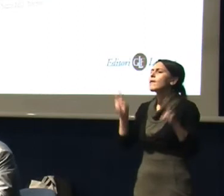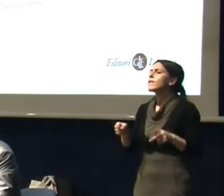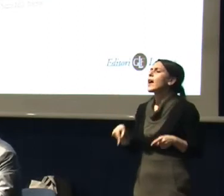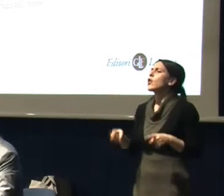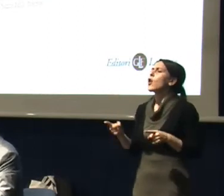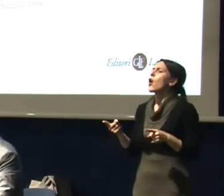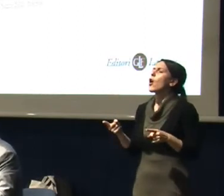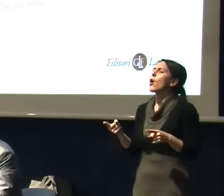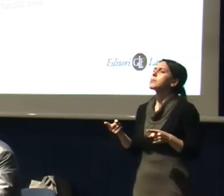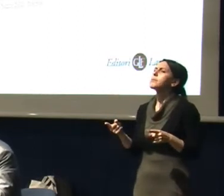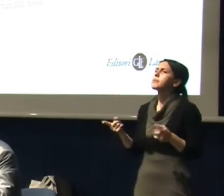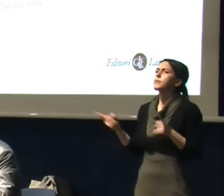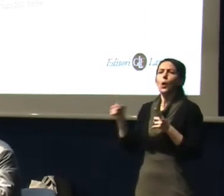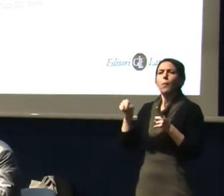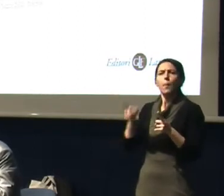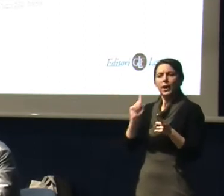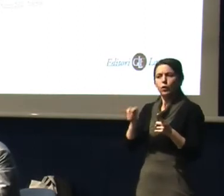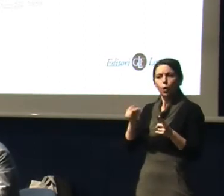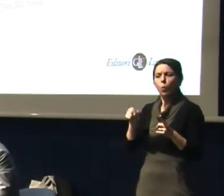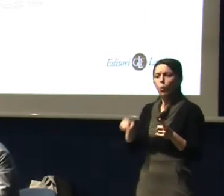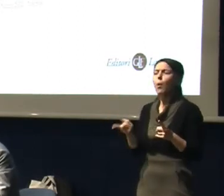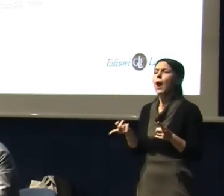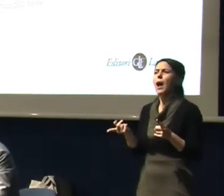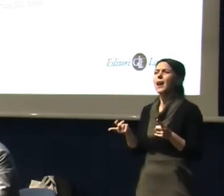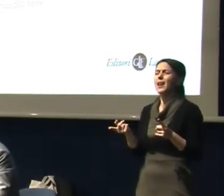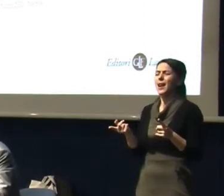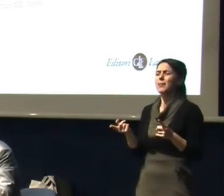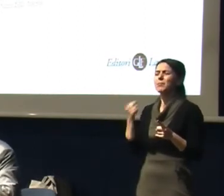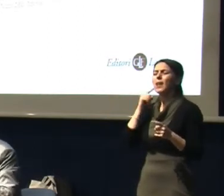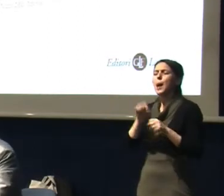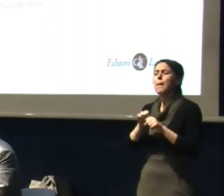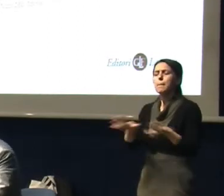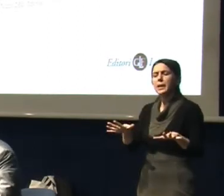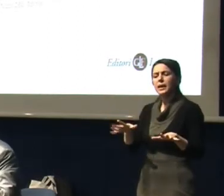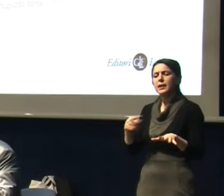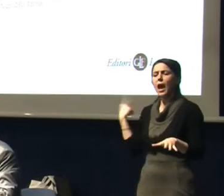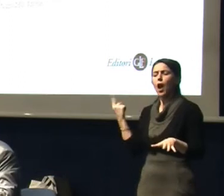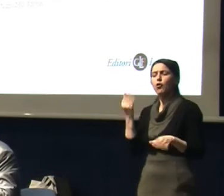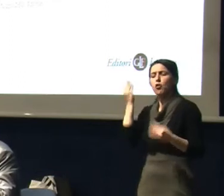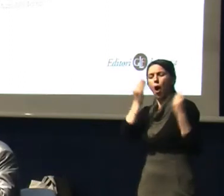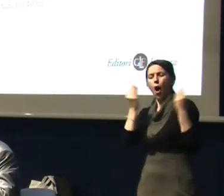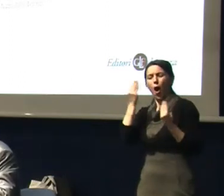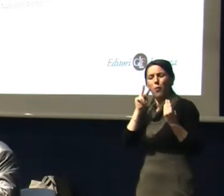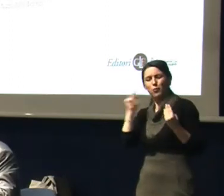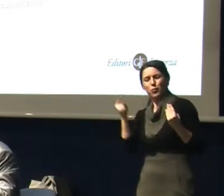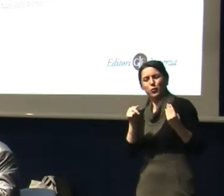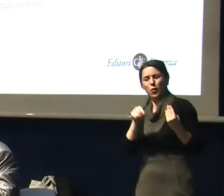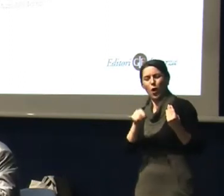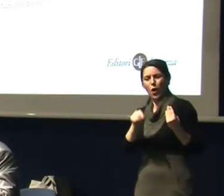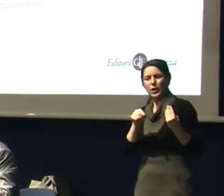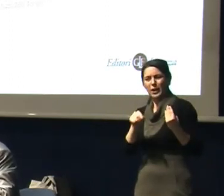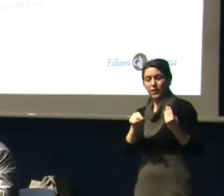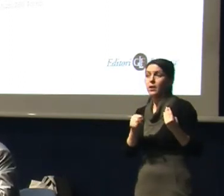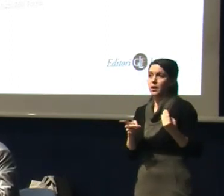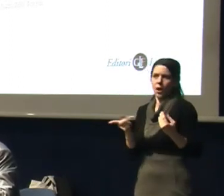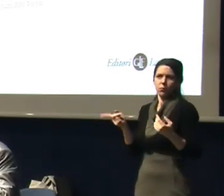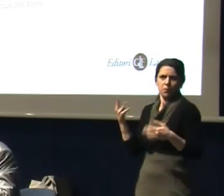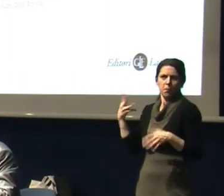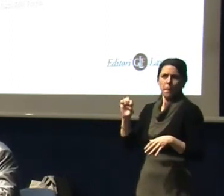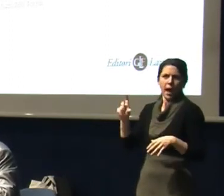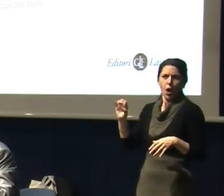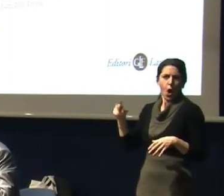nuovo qui si è pensato fino in questo momento ai media e vittorio meloni li intercetta tutti i